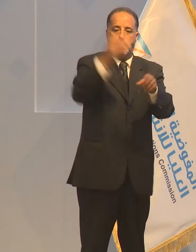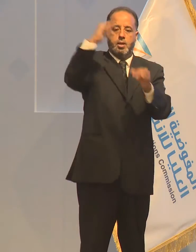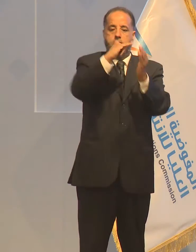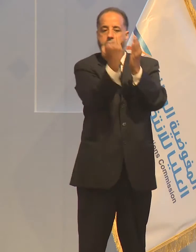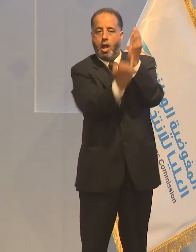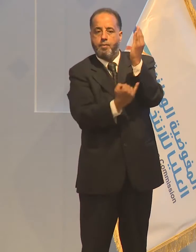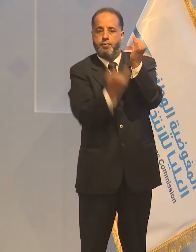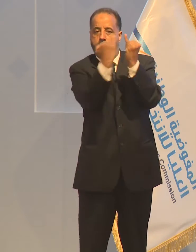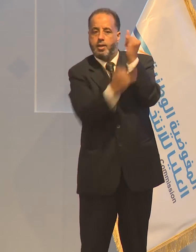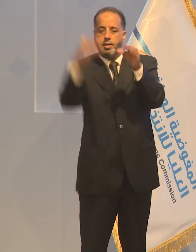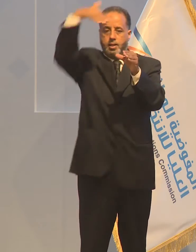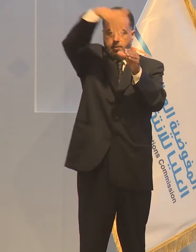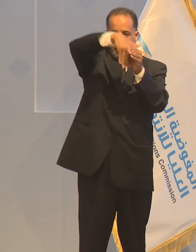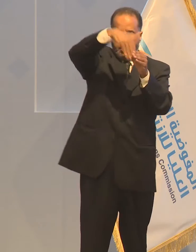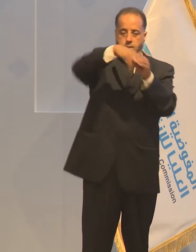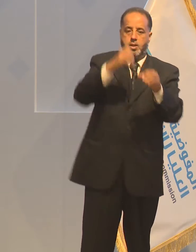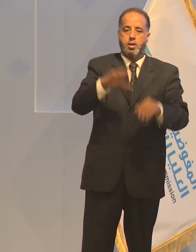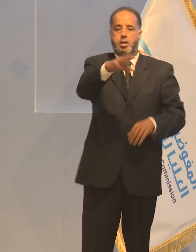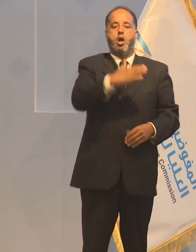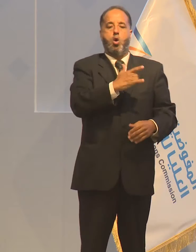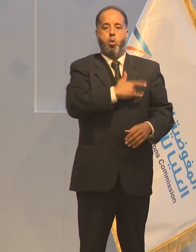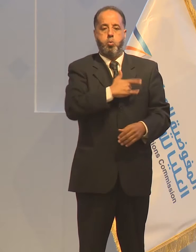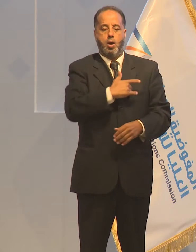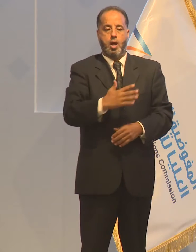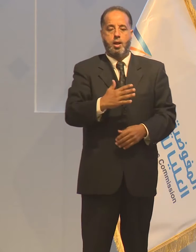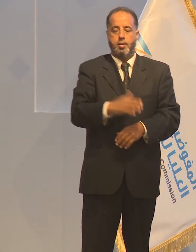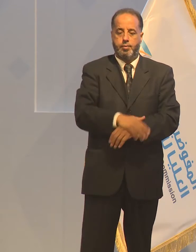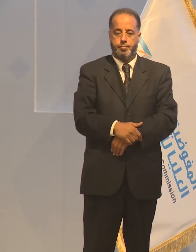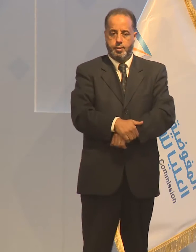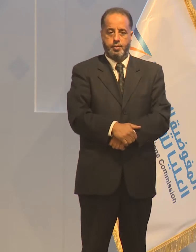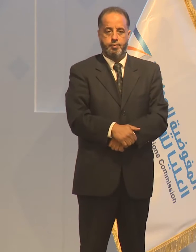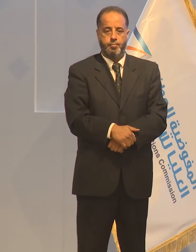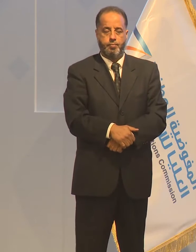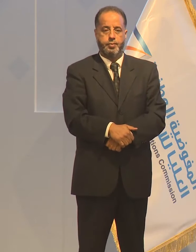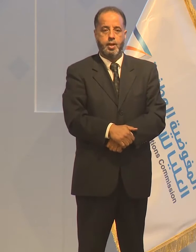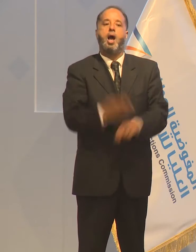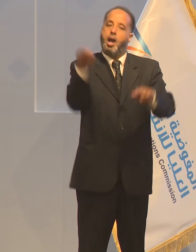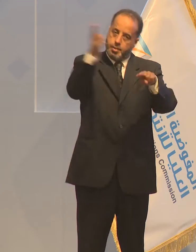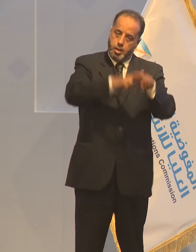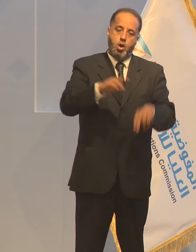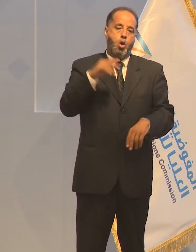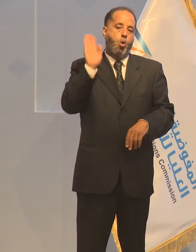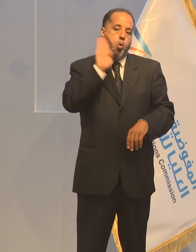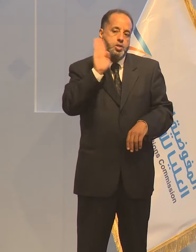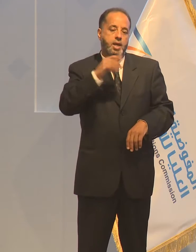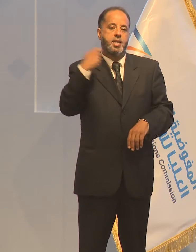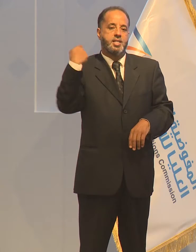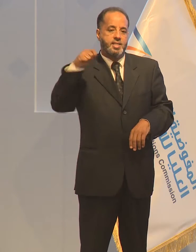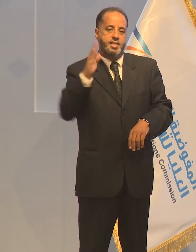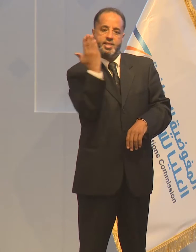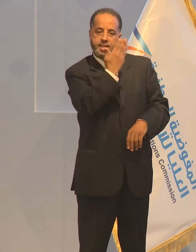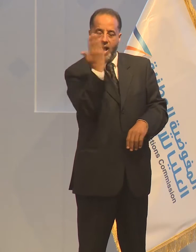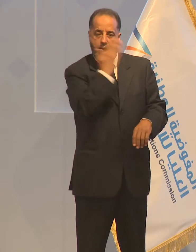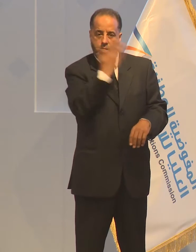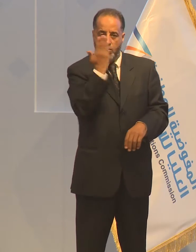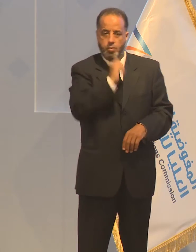للانتخابات لإتمام هذا العمل الوطني وهذا العمل القانوني. أيضا وزارة التربية والتعليم سبق وأن ساهمت